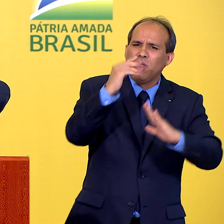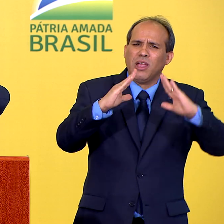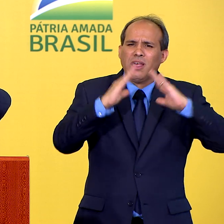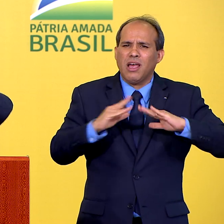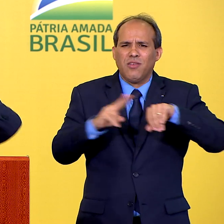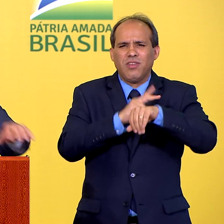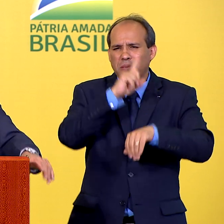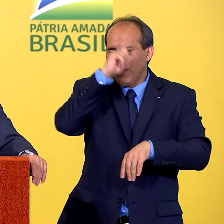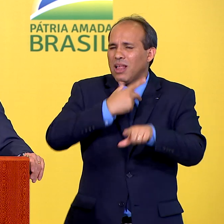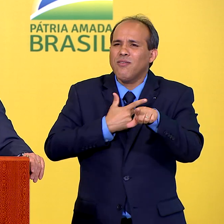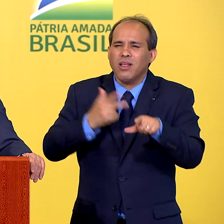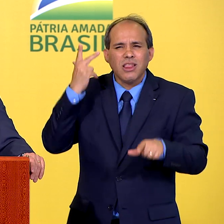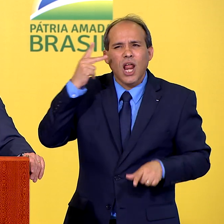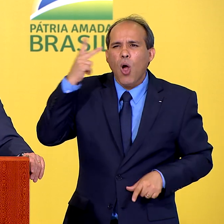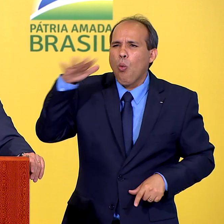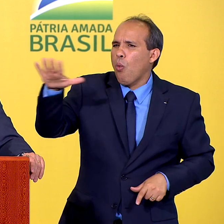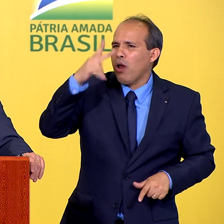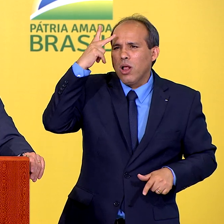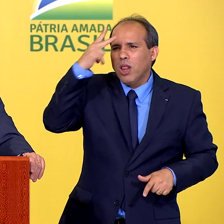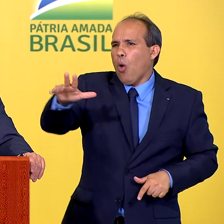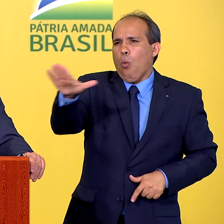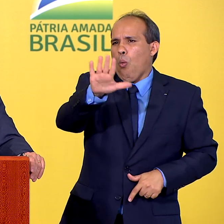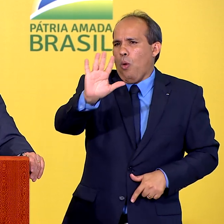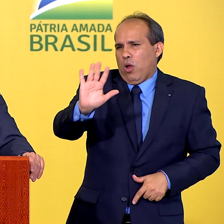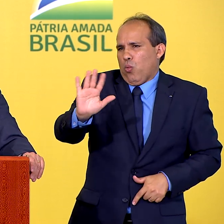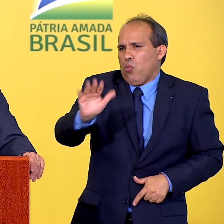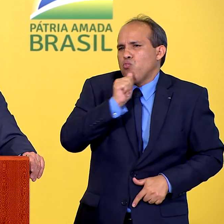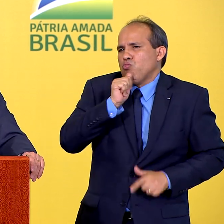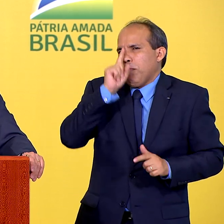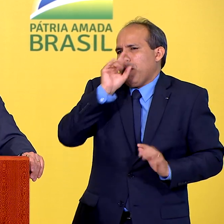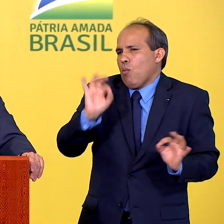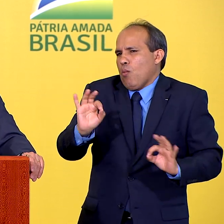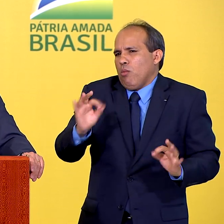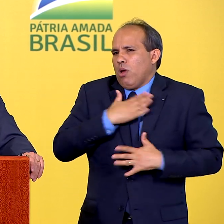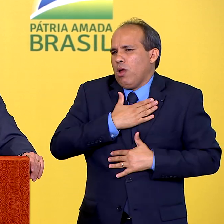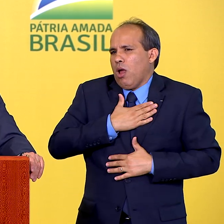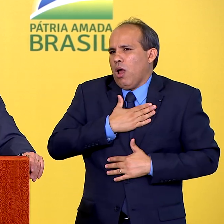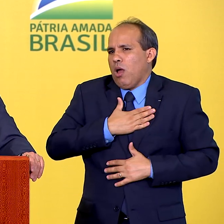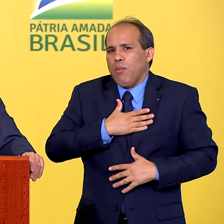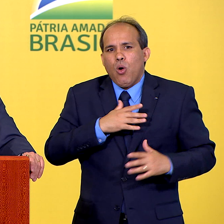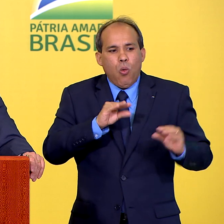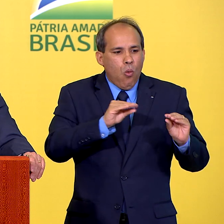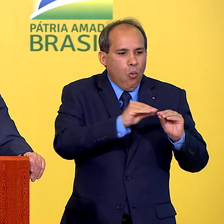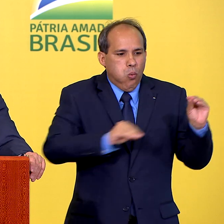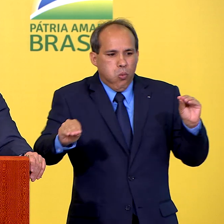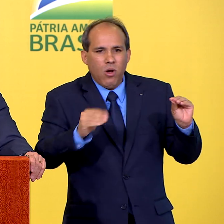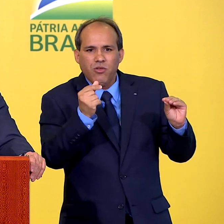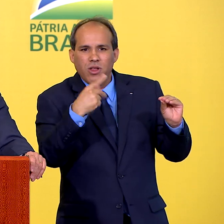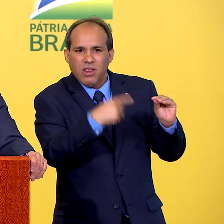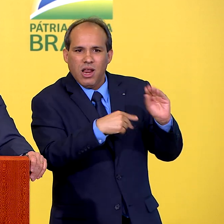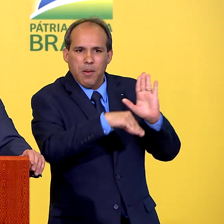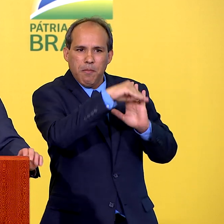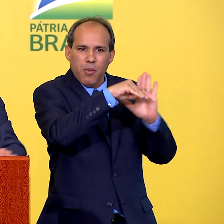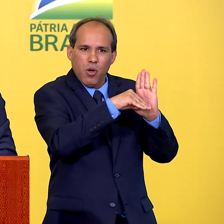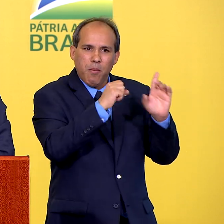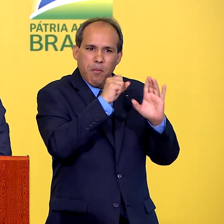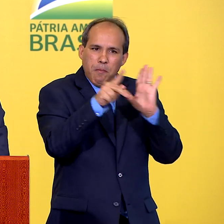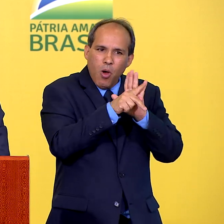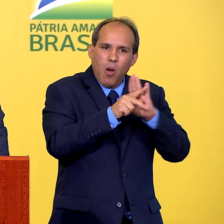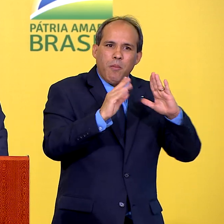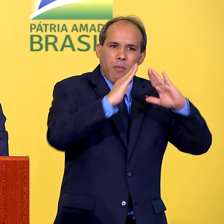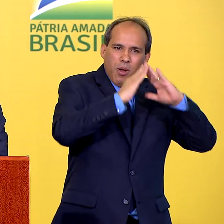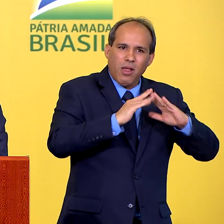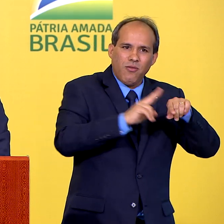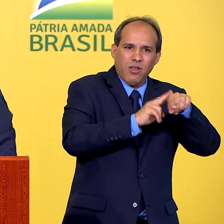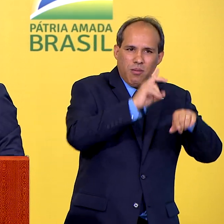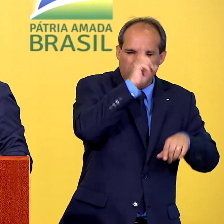Fiquem tranquilos, não há nenhum risco de haver retirada de nenhum centavo do programa da Casa Verde e